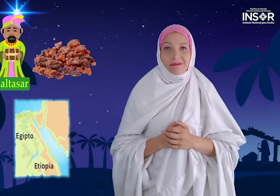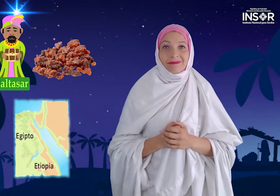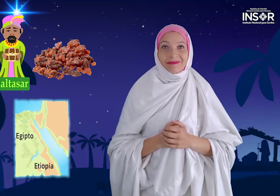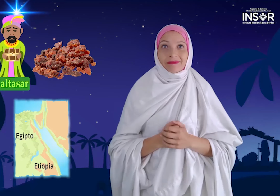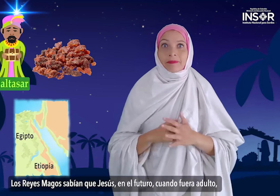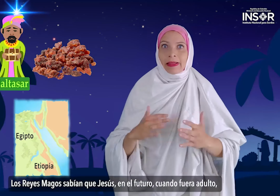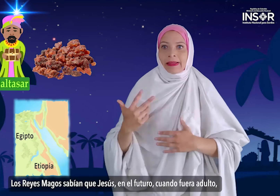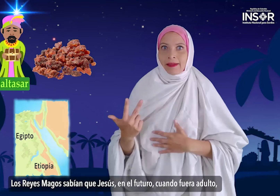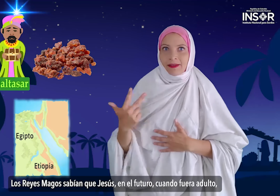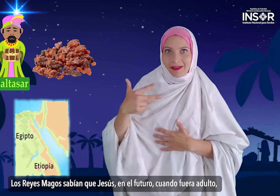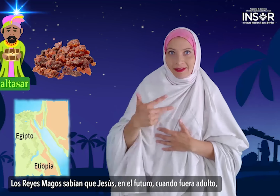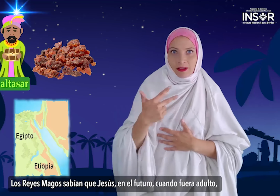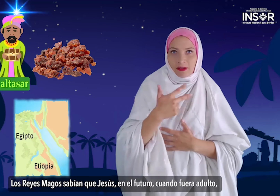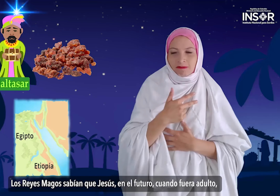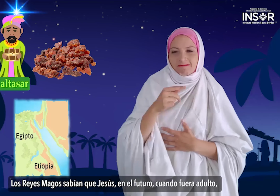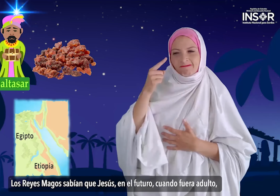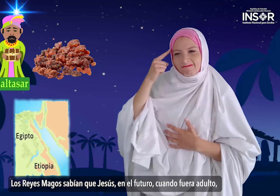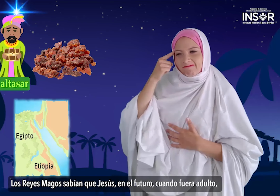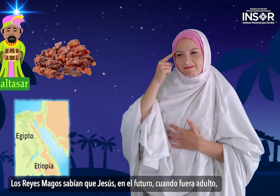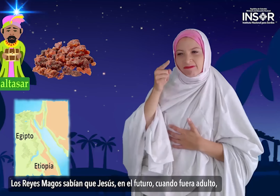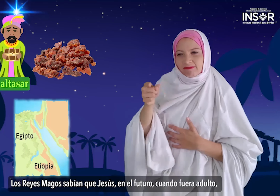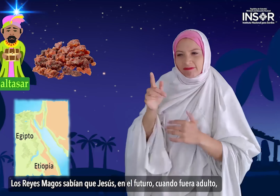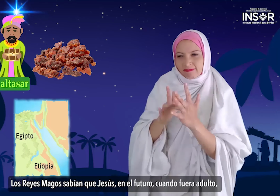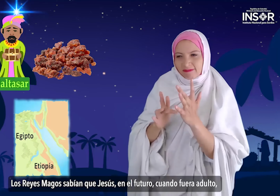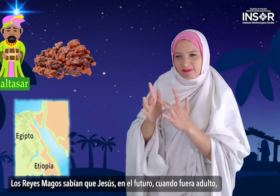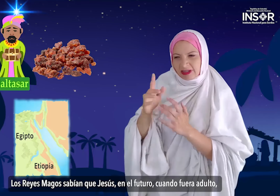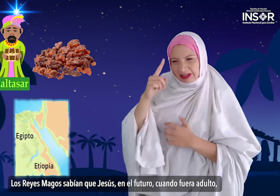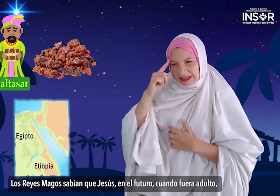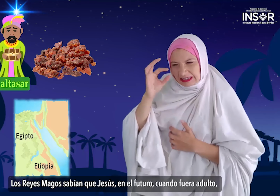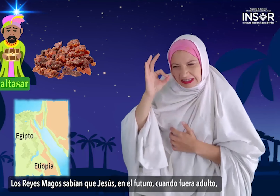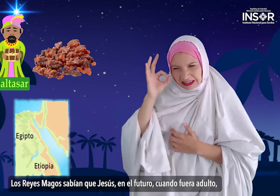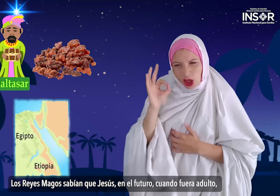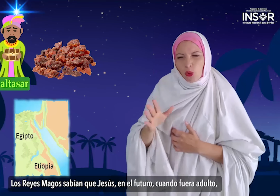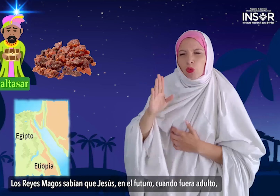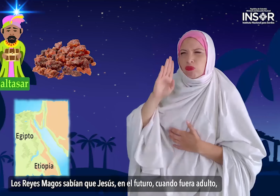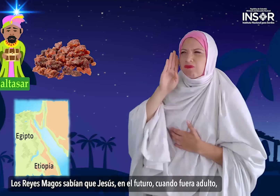Los reyes magos sabían que Jesús en el futuro